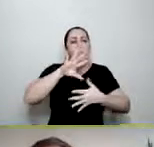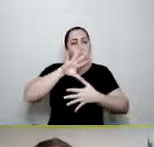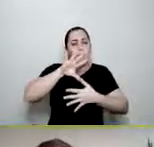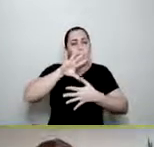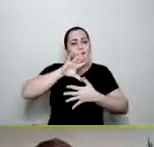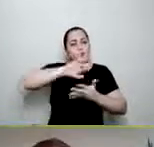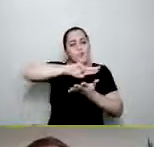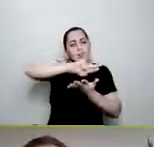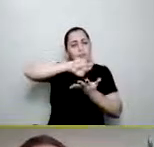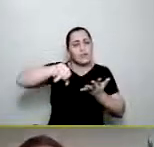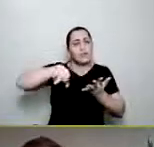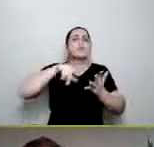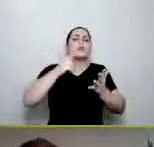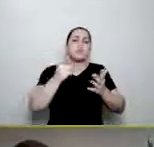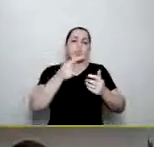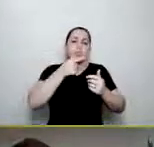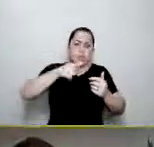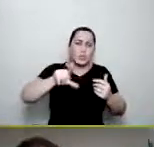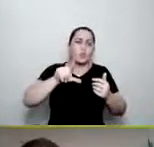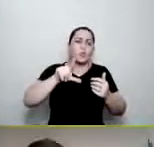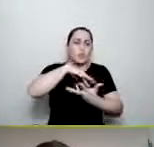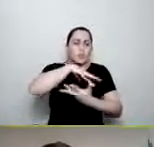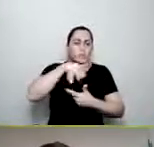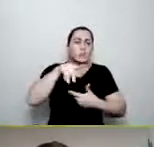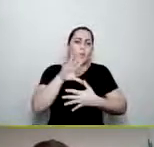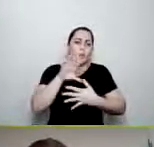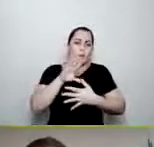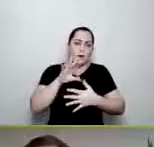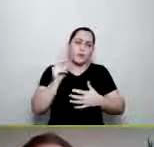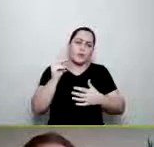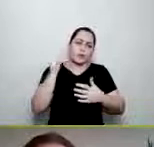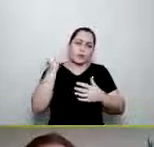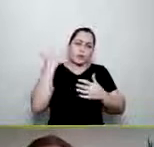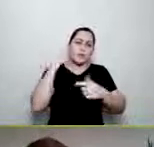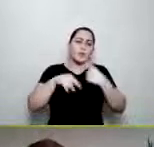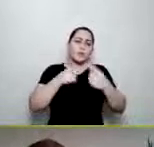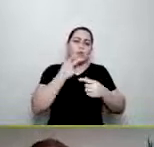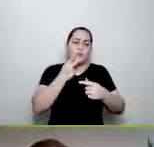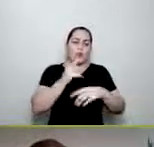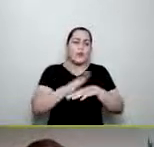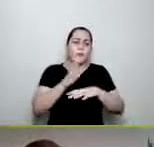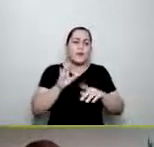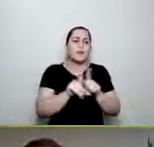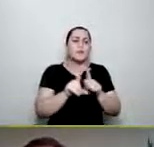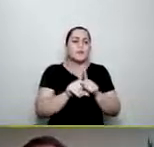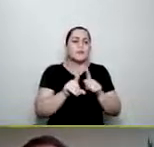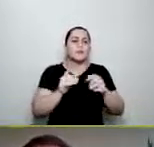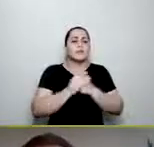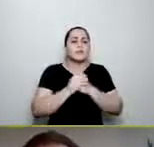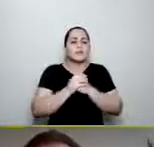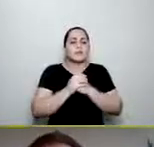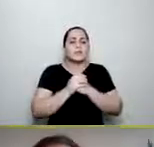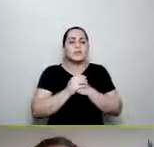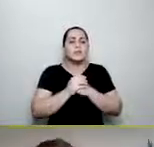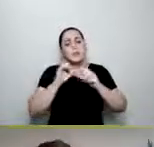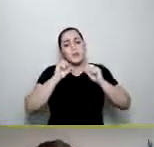mundo. É um mapa já antigo do Ethnologue, que a gente vai falar um pouquinho mais sobre ele, talvez mais tarde, na discussão, especialmente, onde talvez